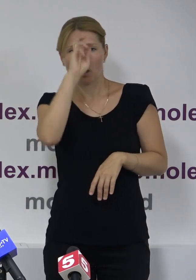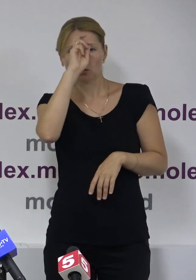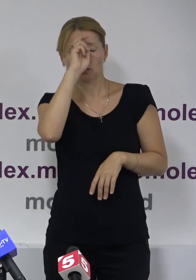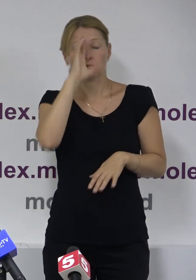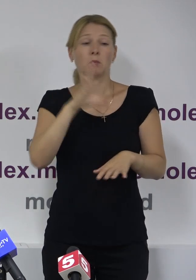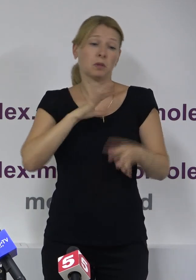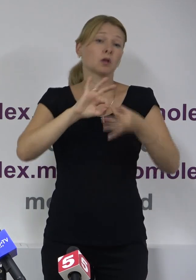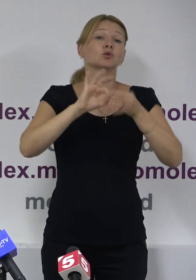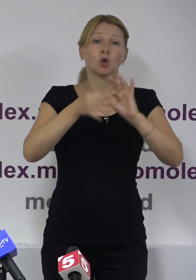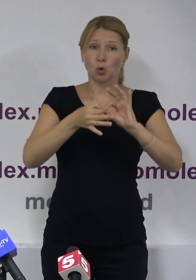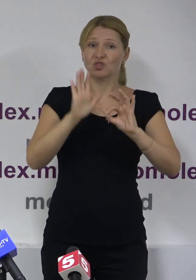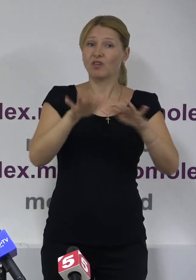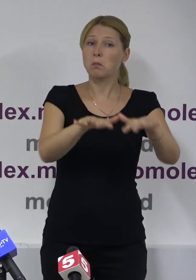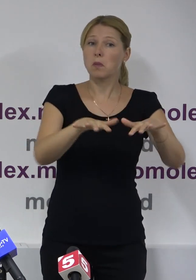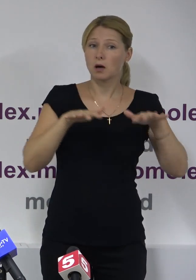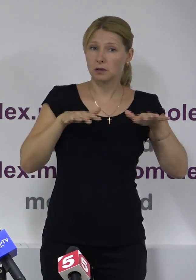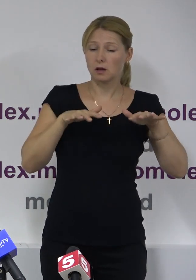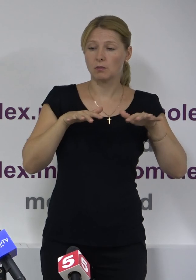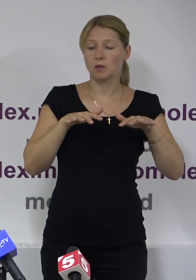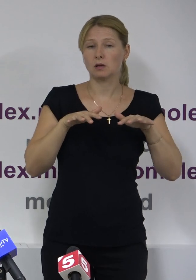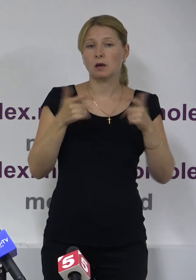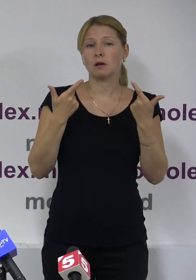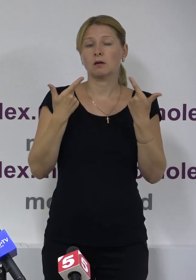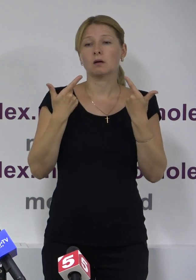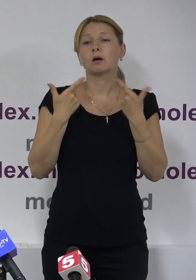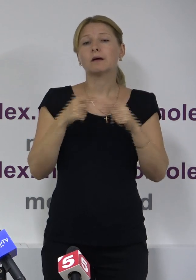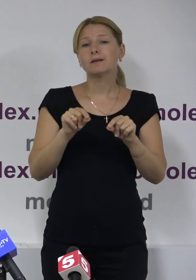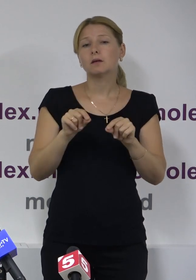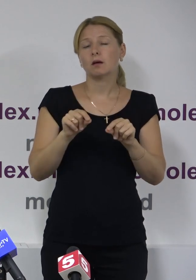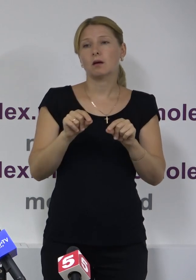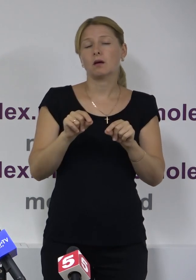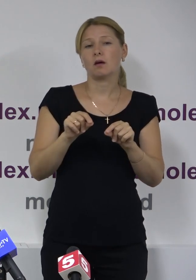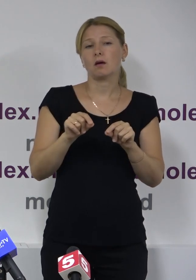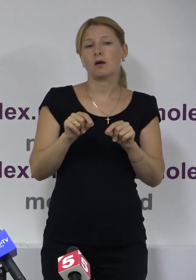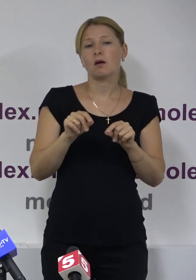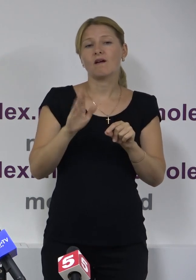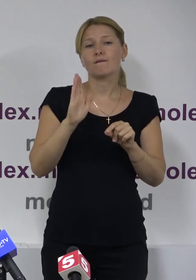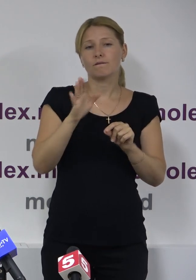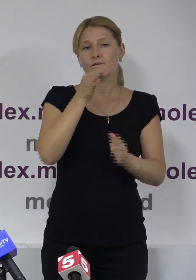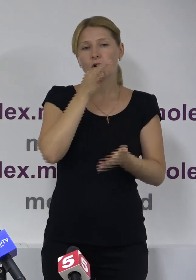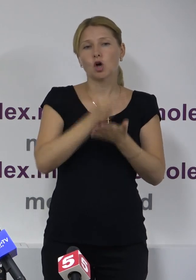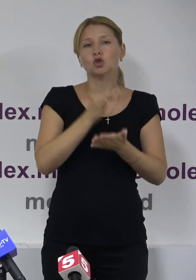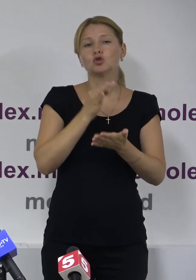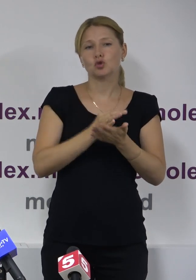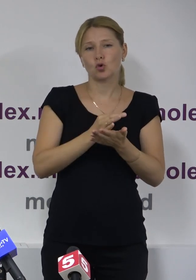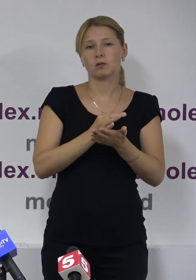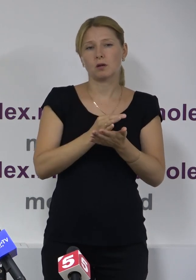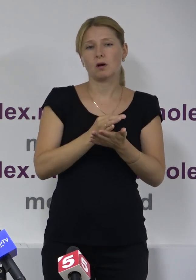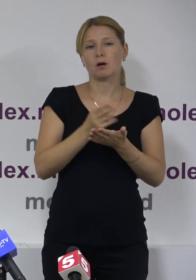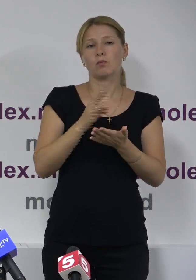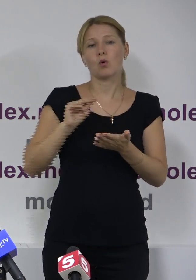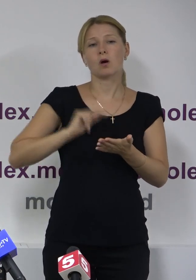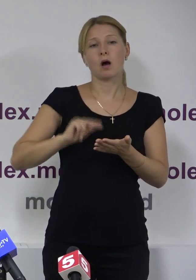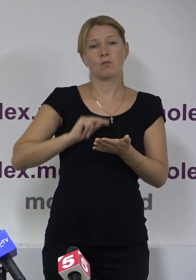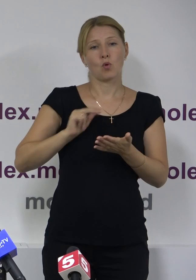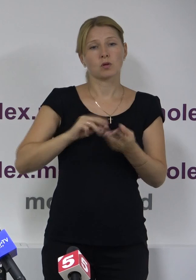complicată, în special în Parlament, unde, așa cum am arătat și în rapoartele de monitorizare a activității